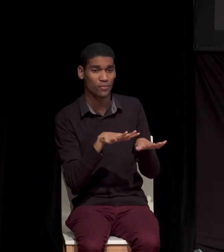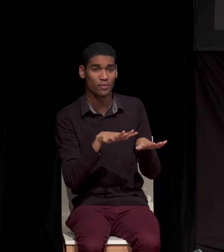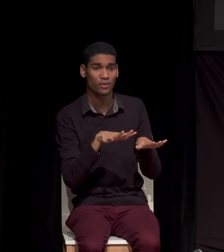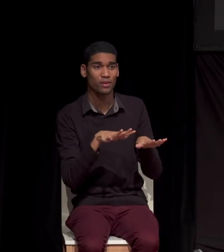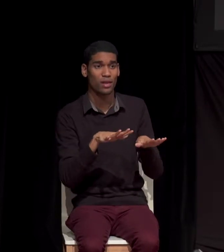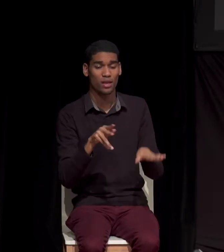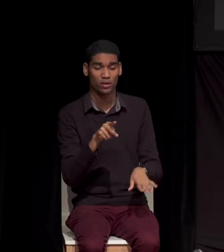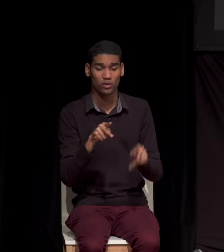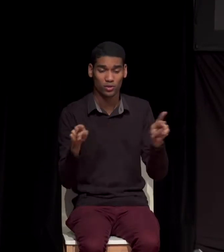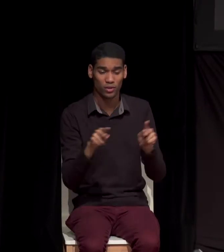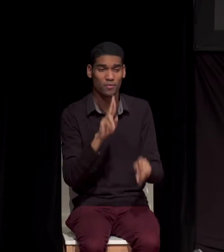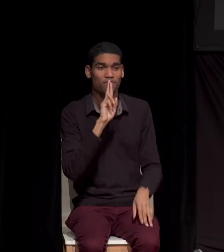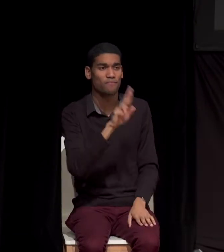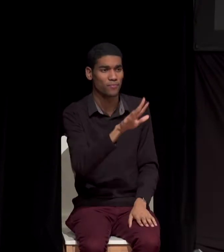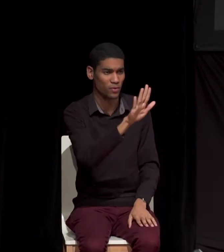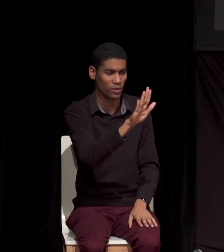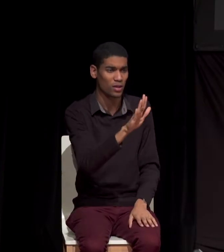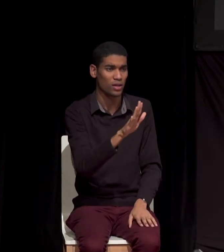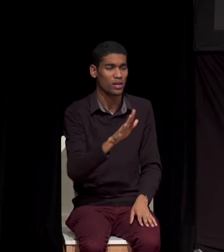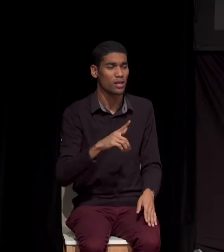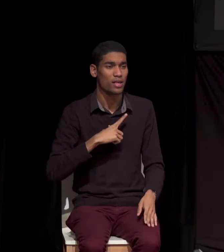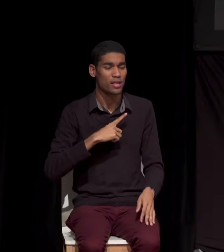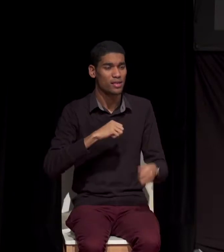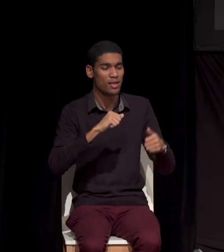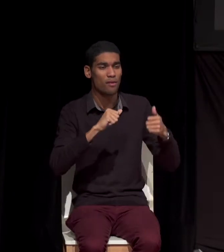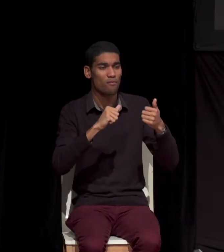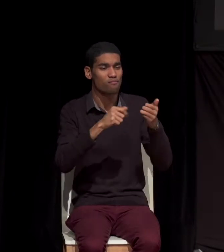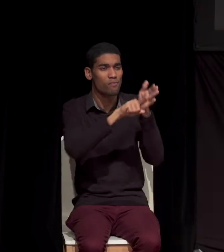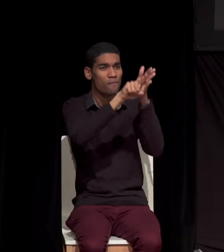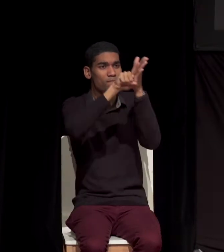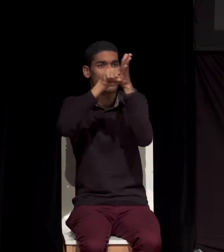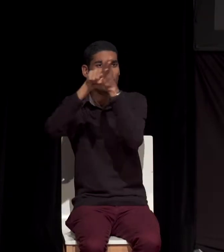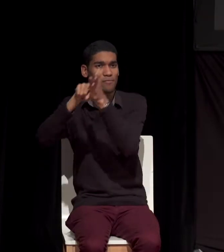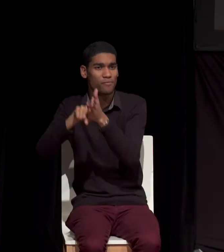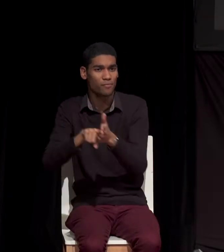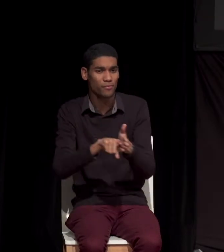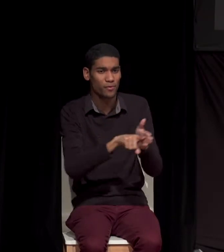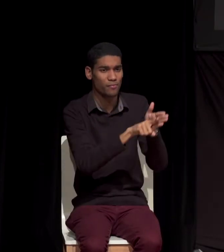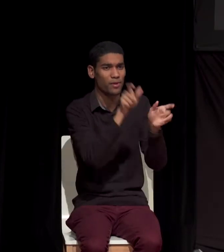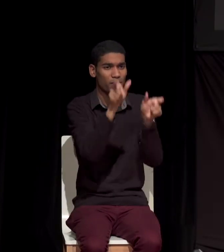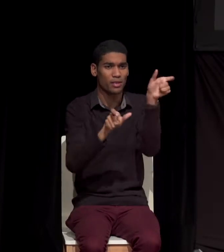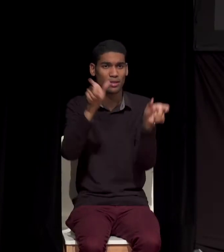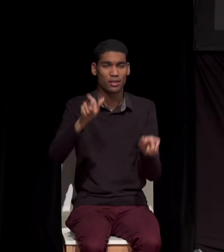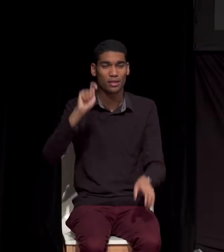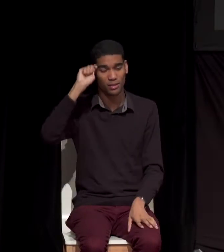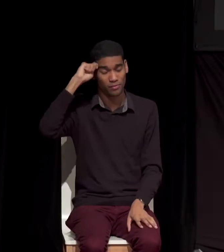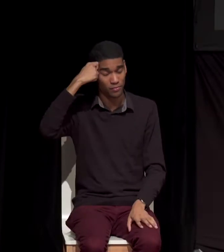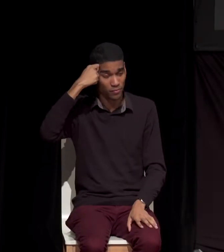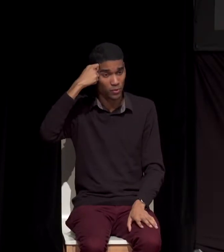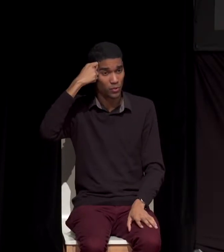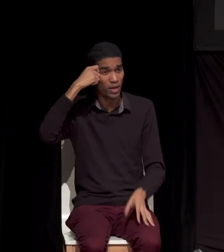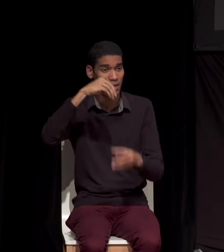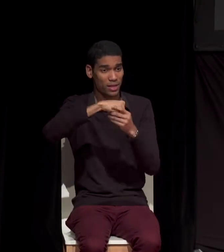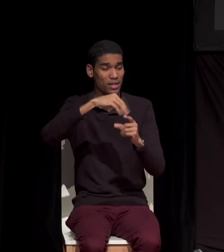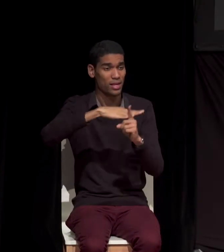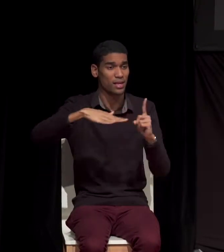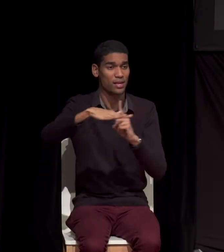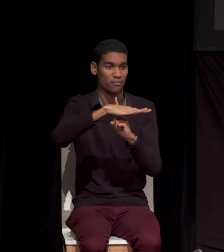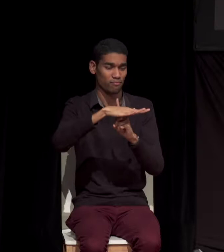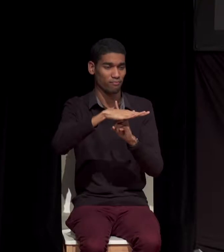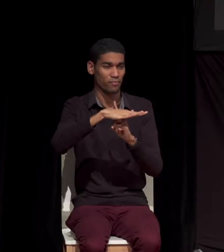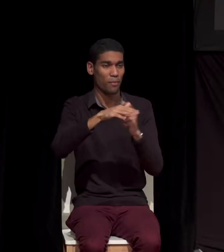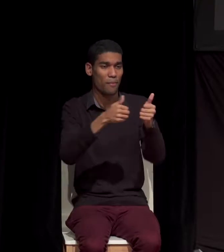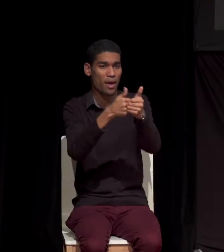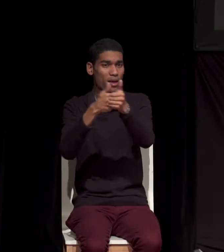ao professor, a partir do mapeamento da presença negra no seu território. A primeira